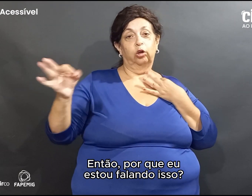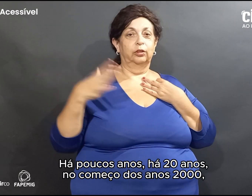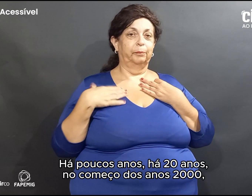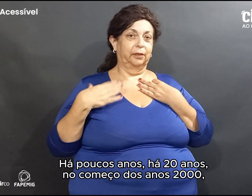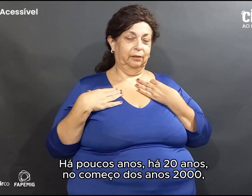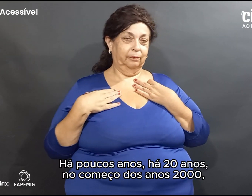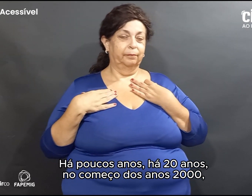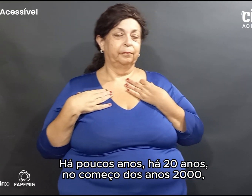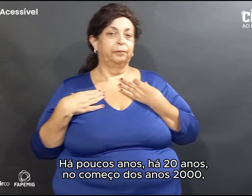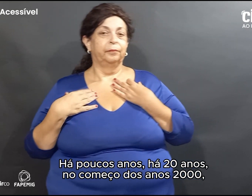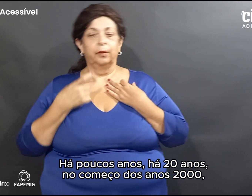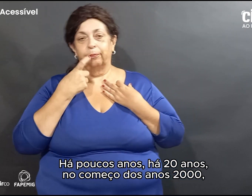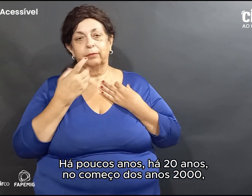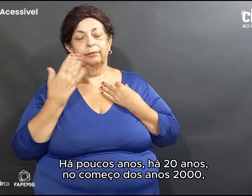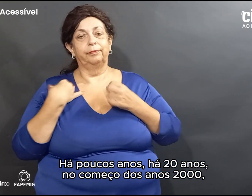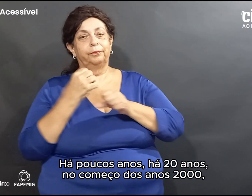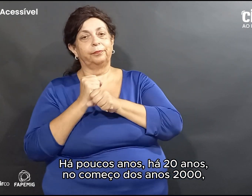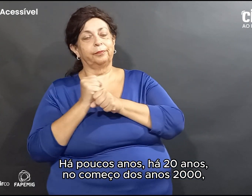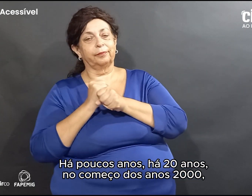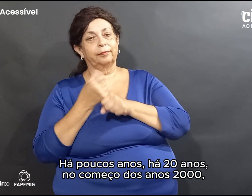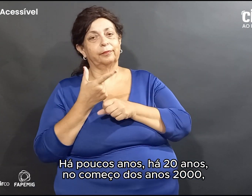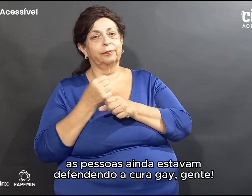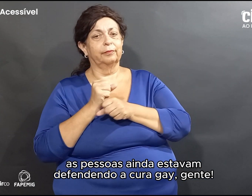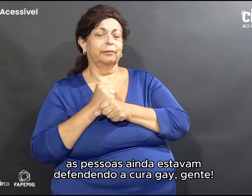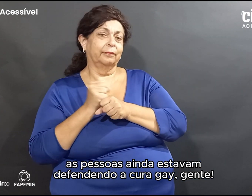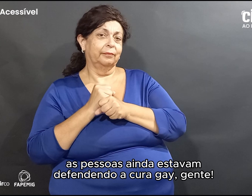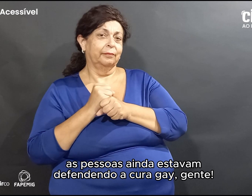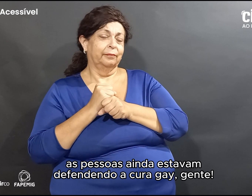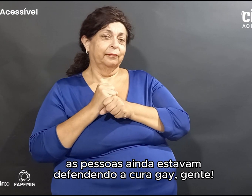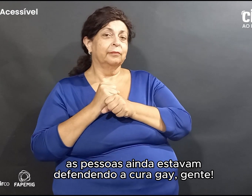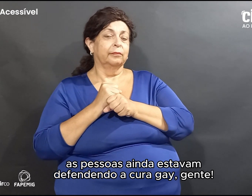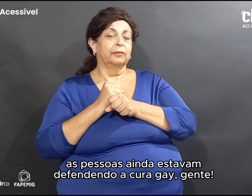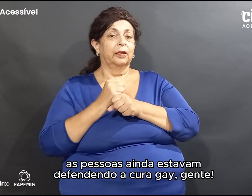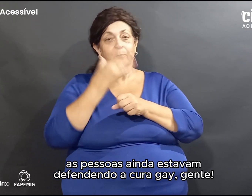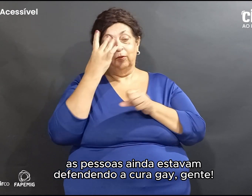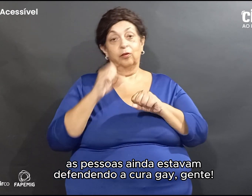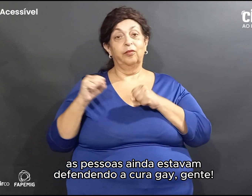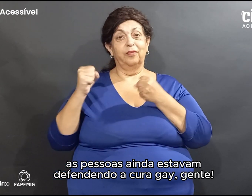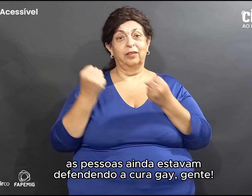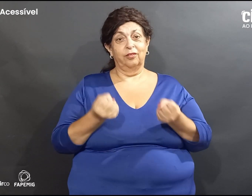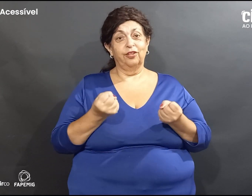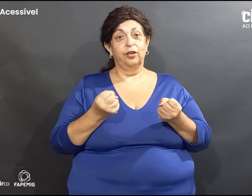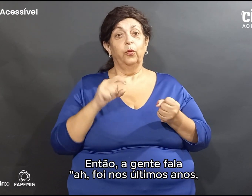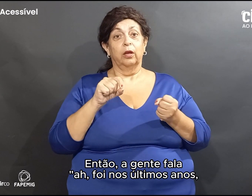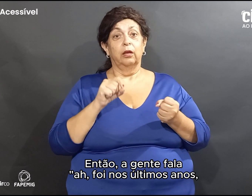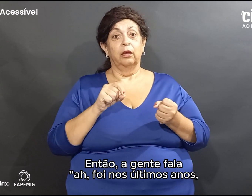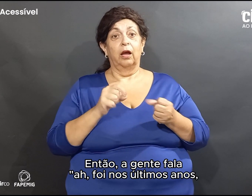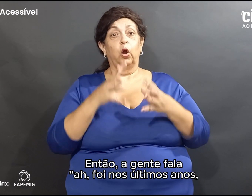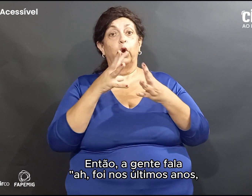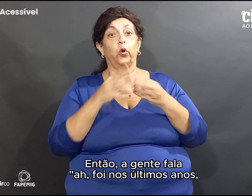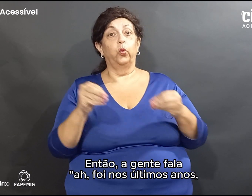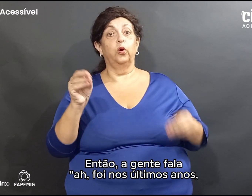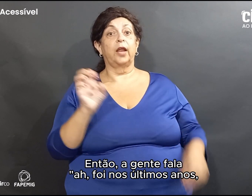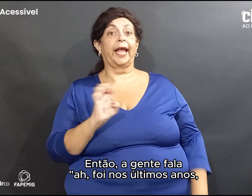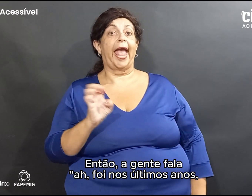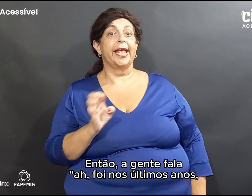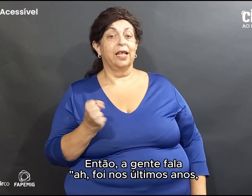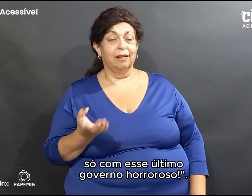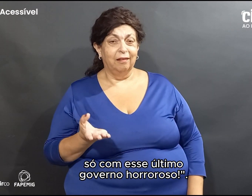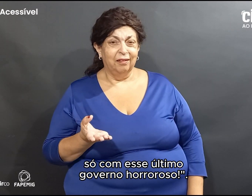Há poucos anos atrás, há 20 anos, no começo dos anos 2000, as pessoas ainda estavam defendendo a cura gay, gente. Então a gente fala, ai, foi nos últimos anos, só com esse